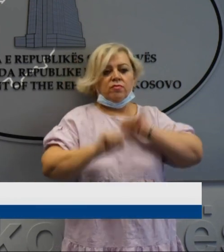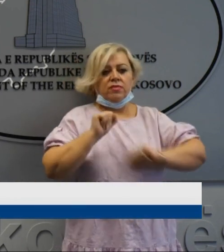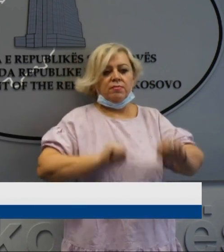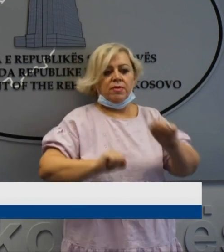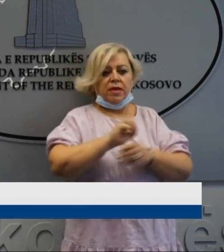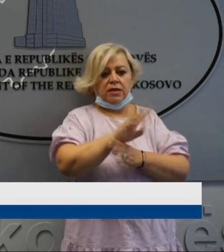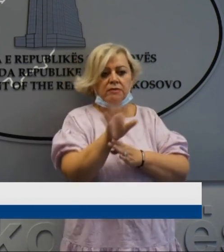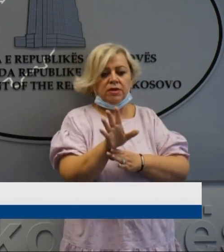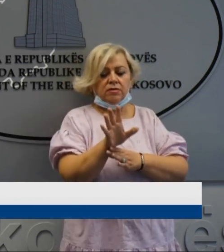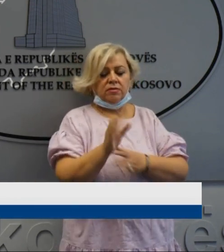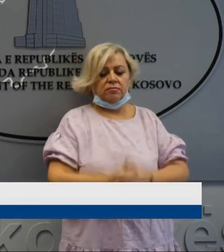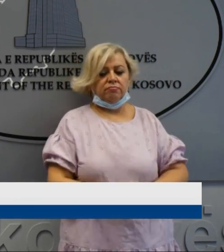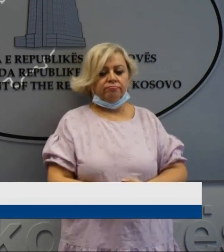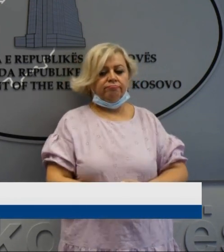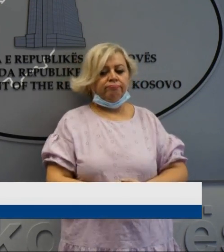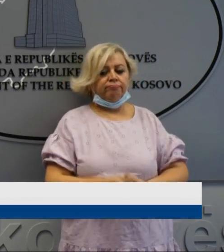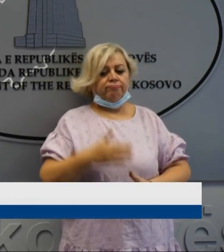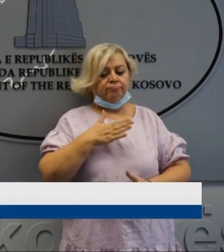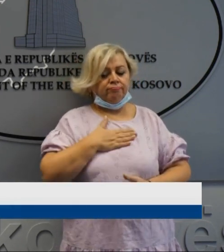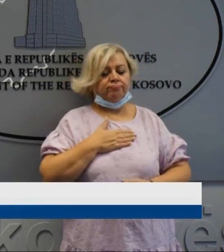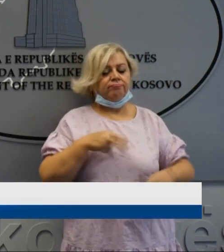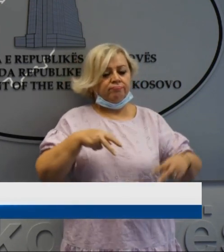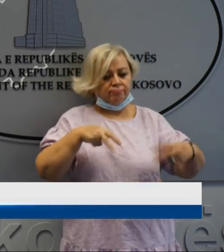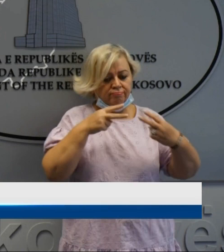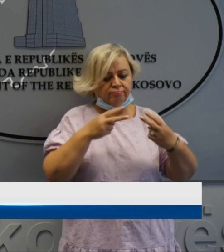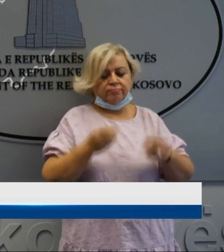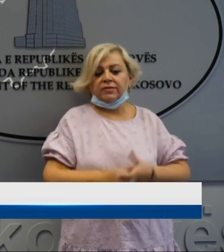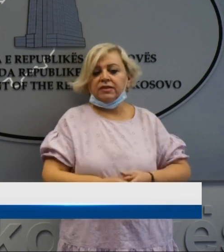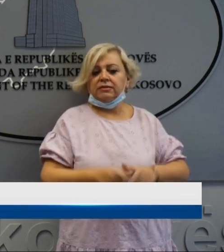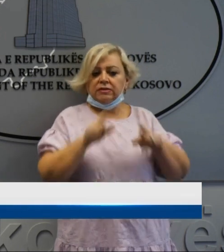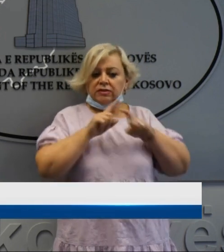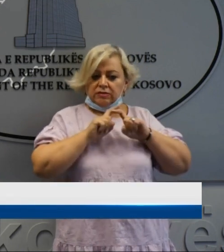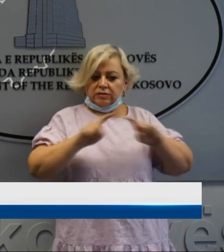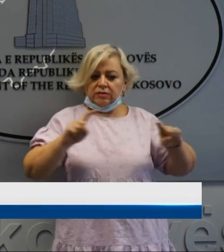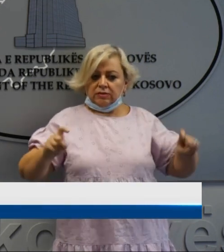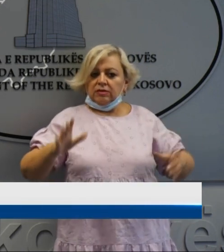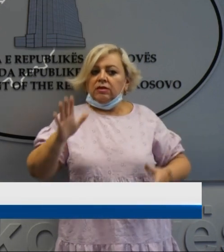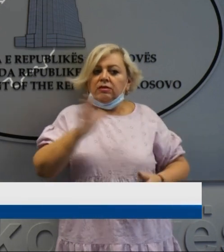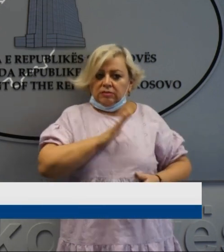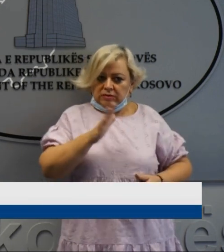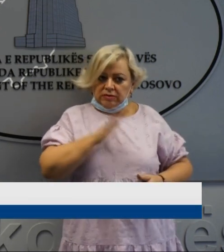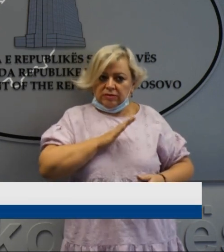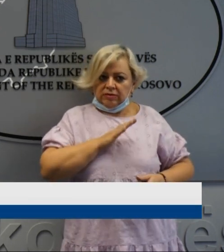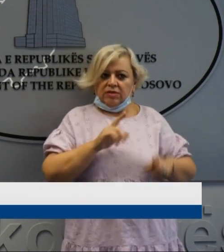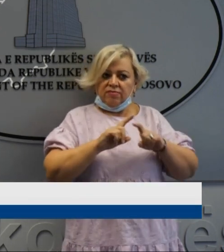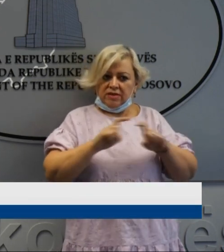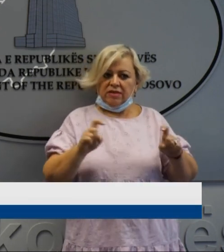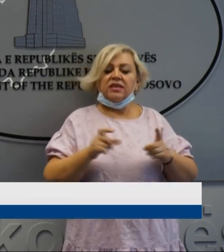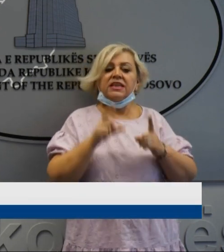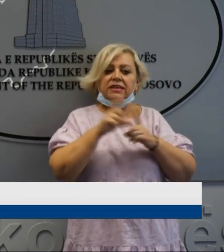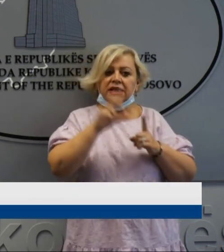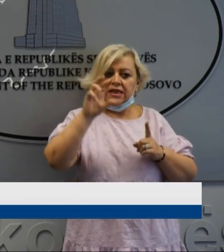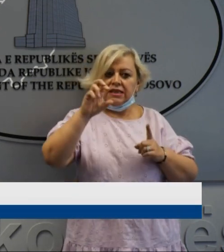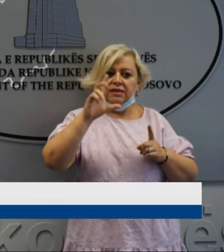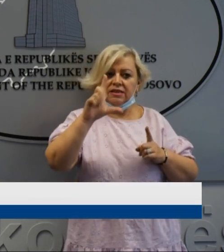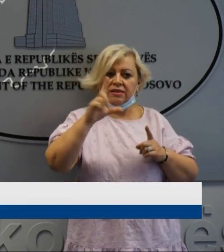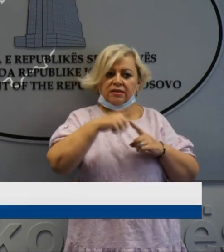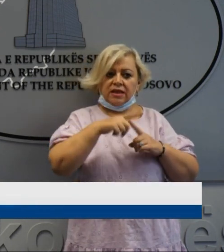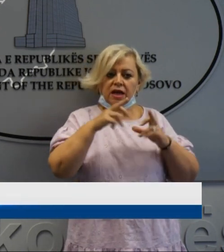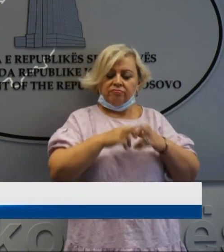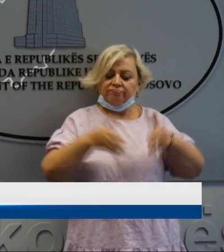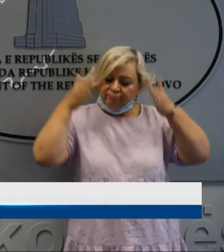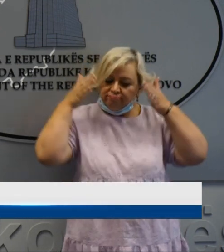pandemisë. Na po përballemi si shtash me një variant jashtëzakonisht rrezikshëm siç është varianti Delta, prandaj jam